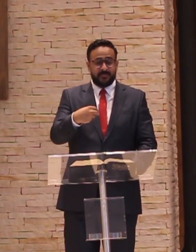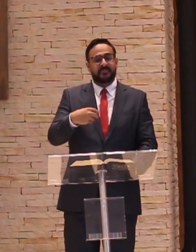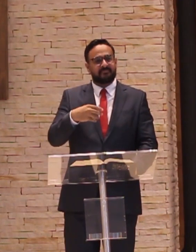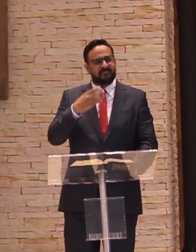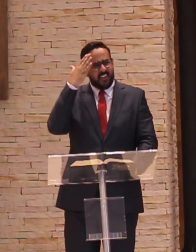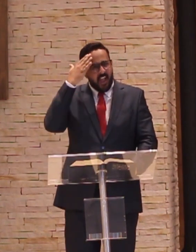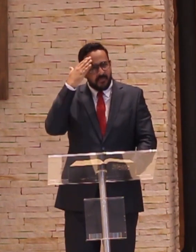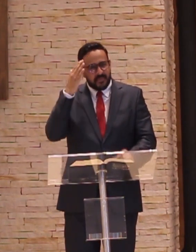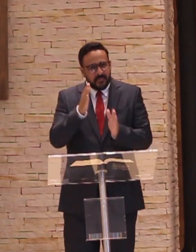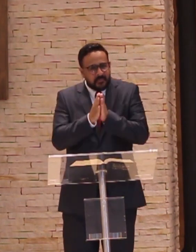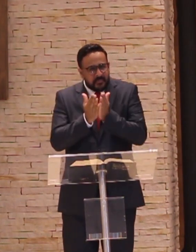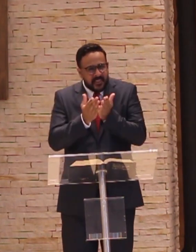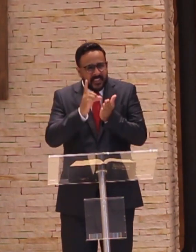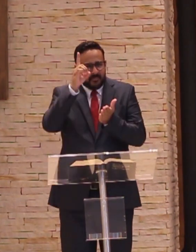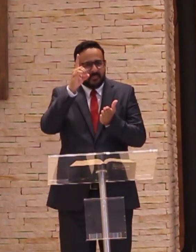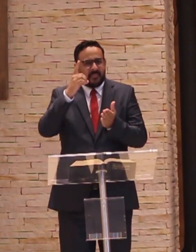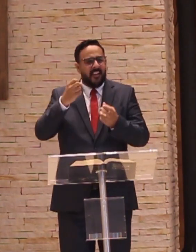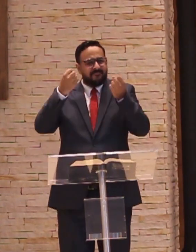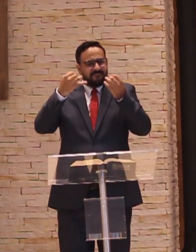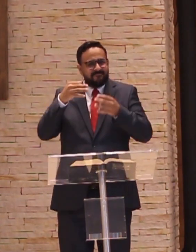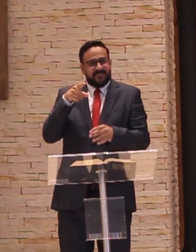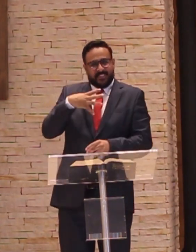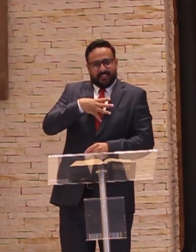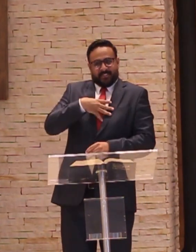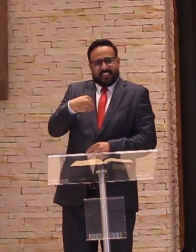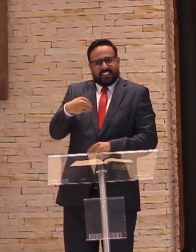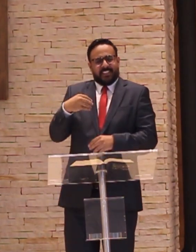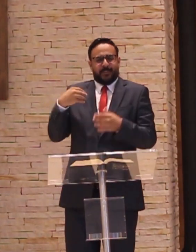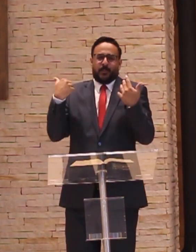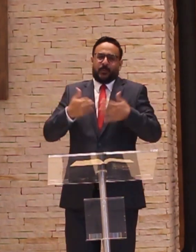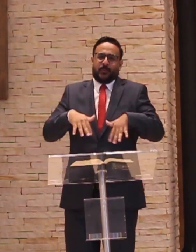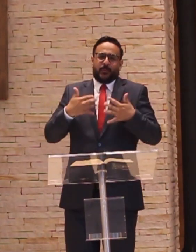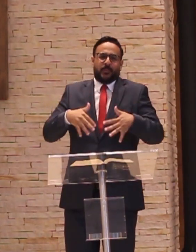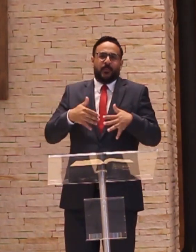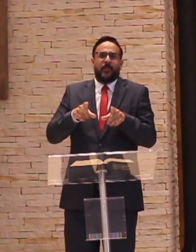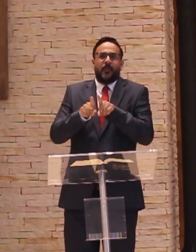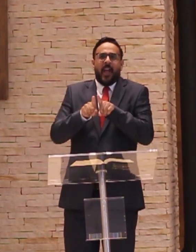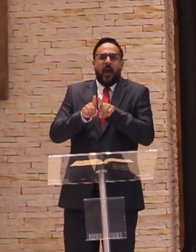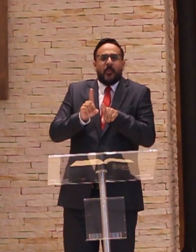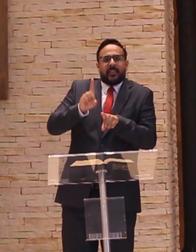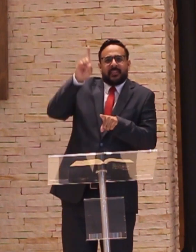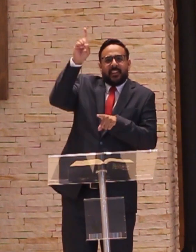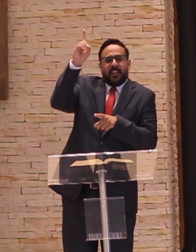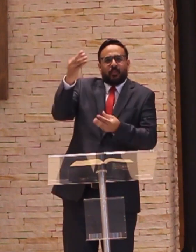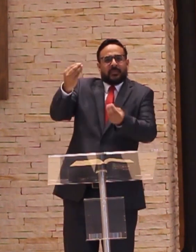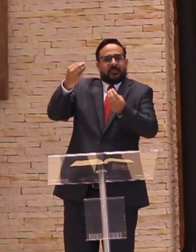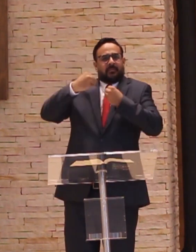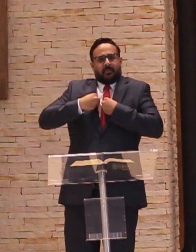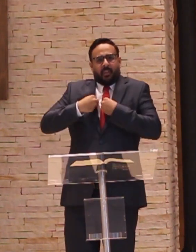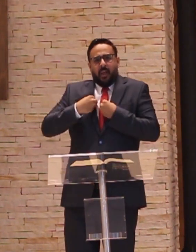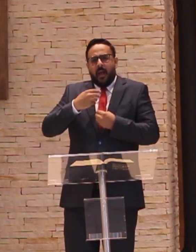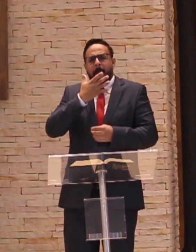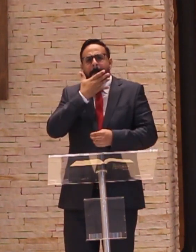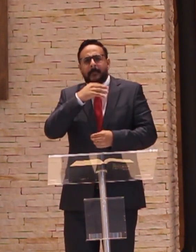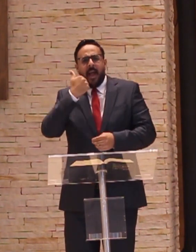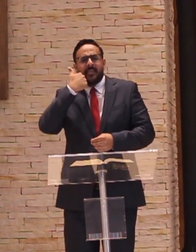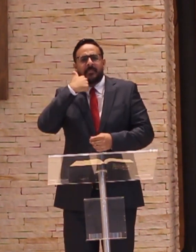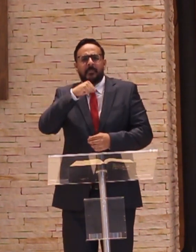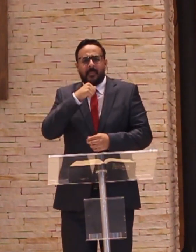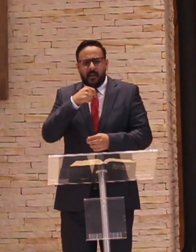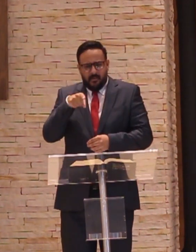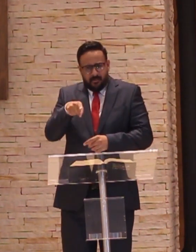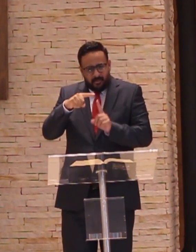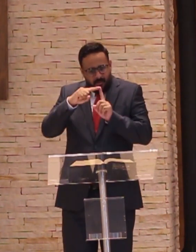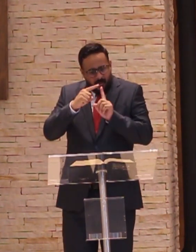que tem como tema central filhos. Aqui na Bíblia, a gente vai encontrar muitos relatos sobre filhos.